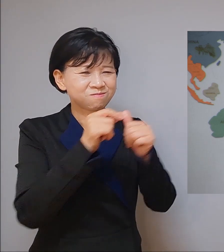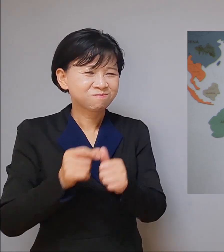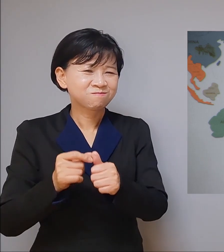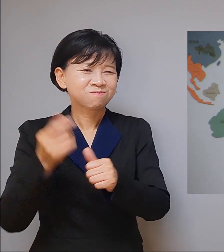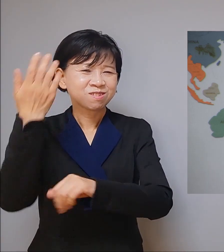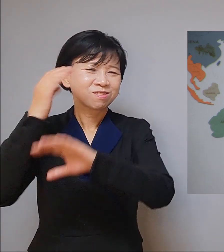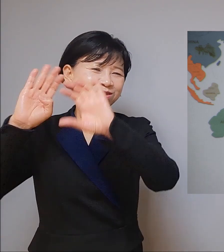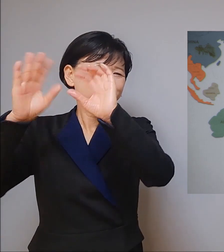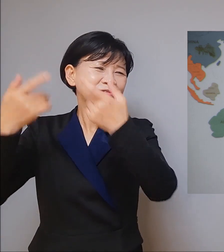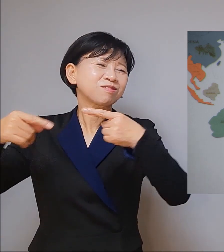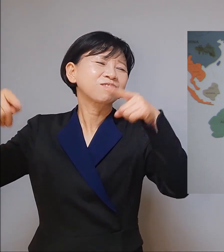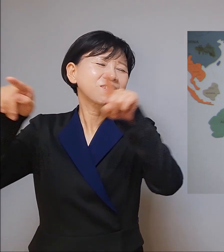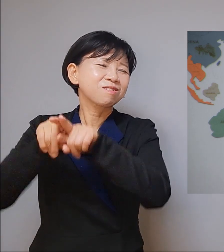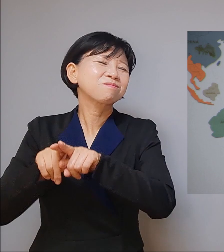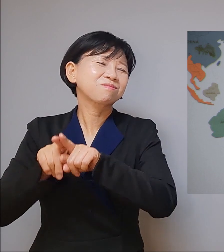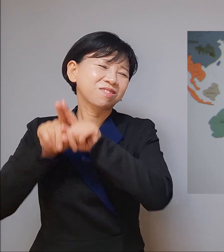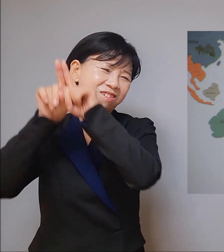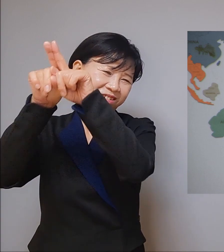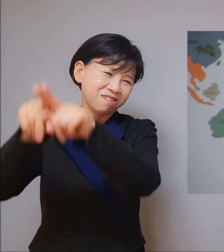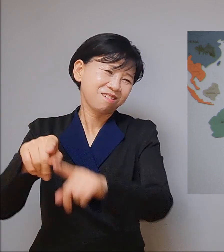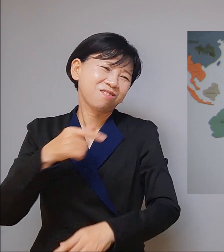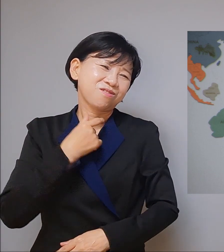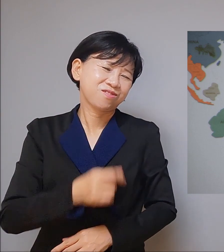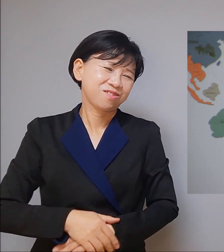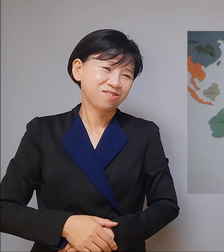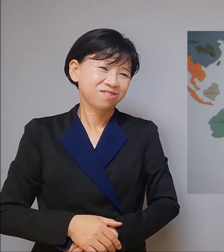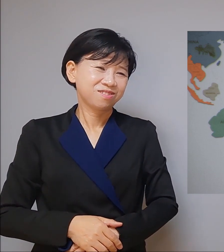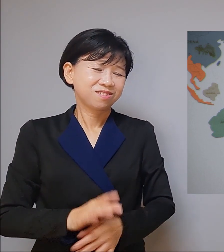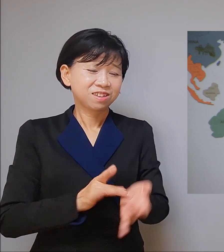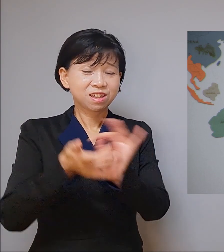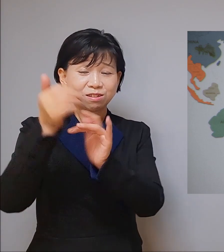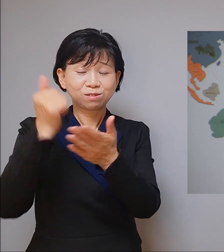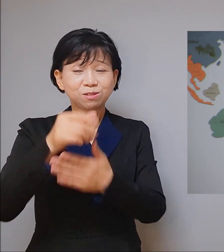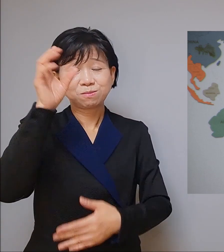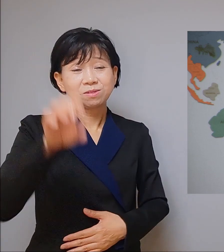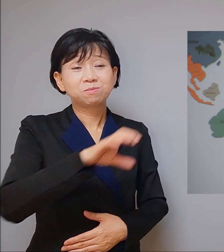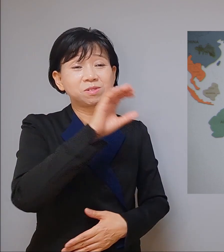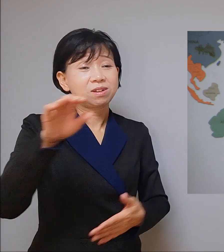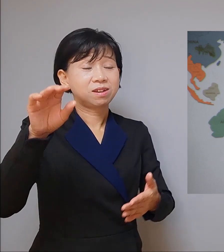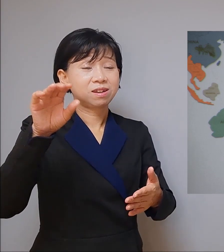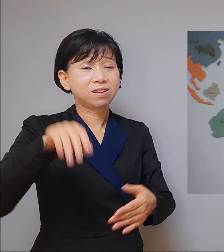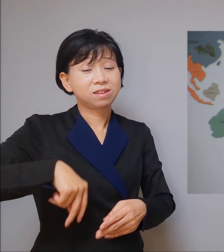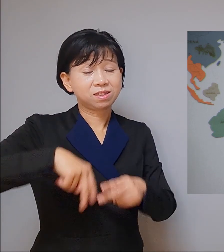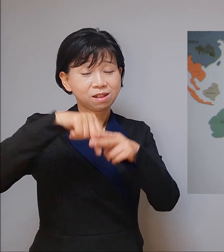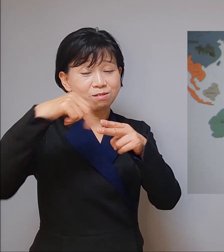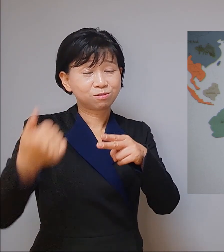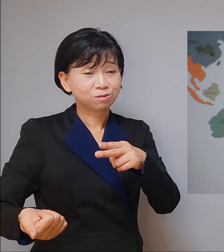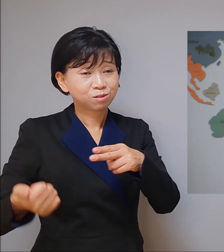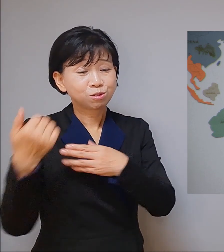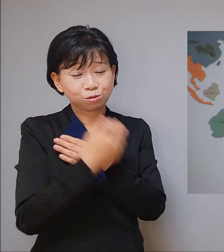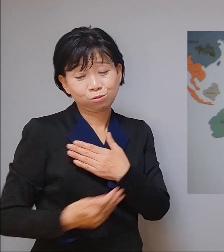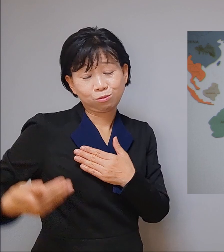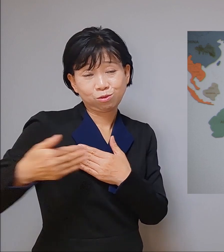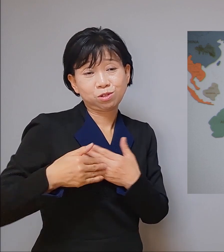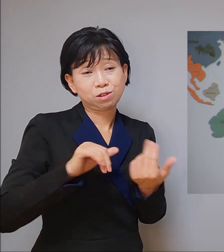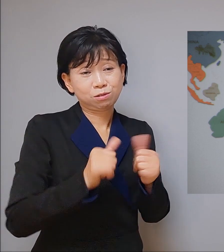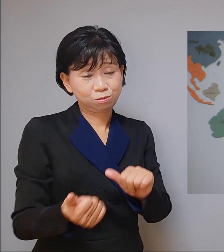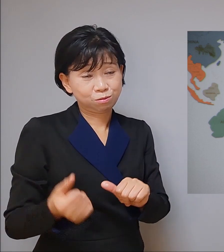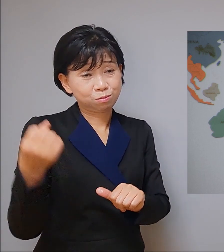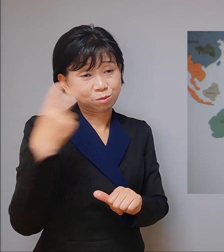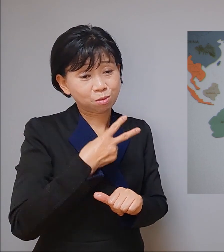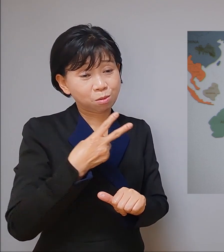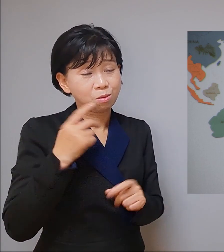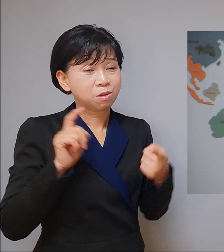위해서 그러지 않겠습니까? 예수님이 십자가에서 돌아가신 것은요, 육체적인 죽음이기도 하지만